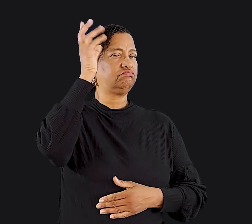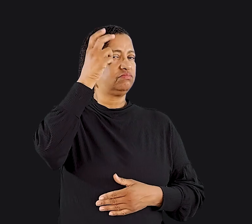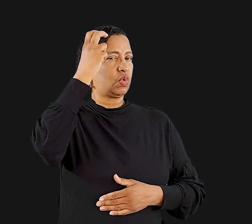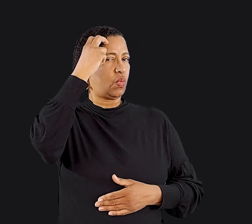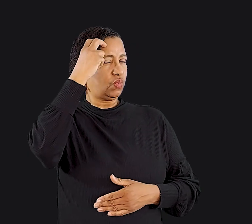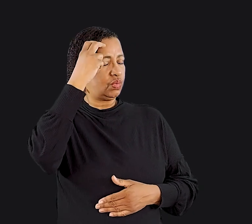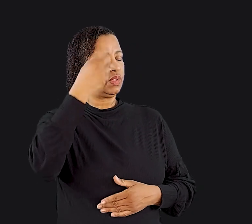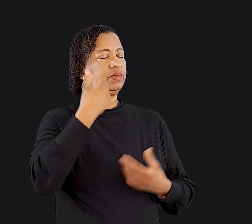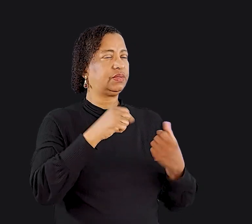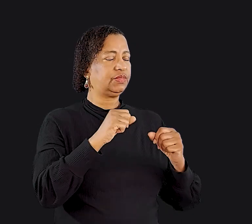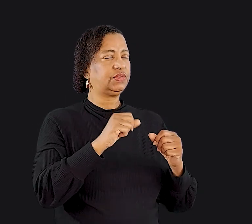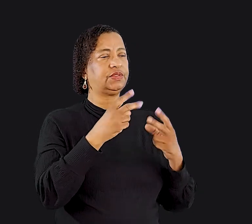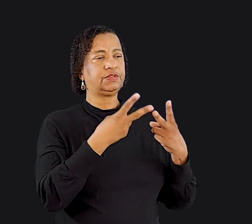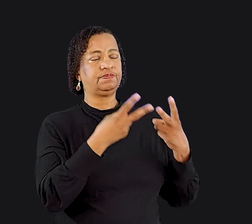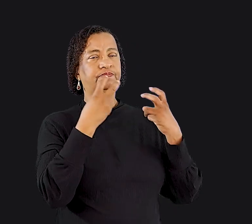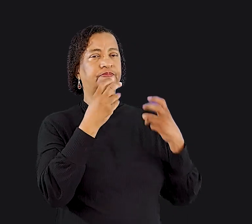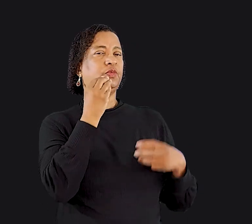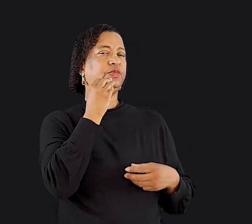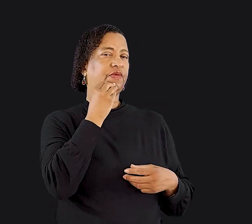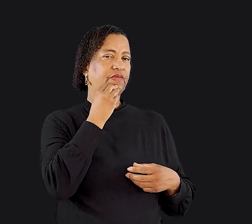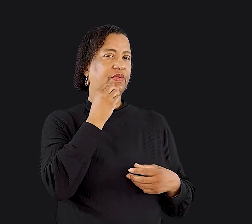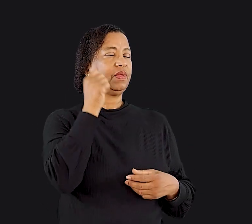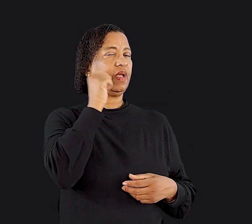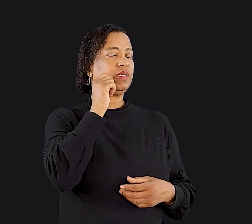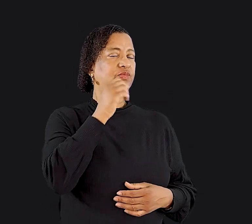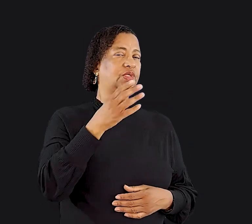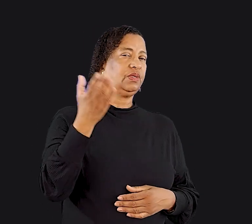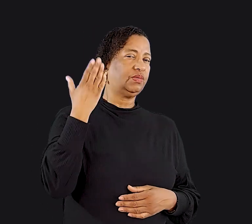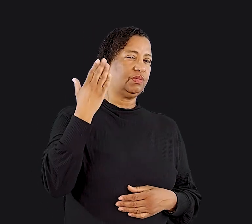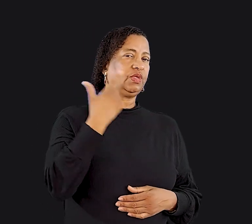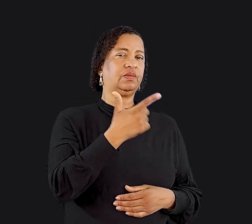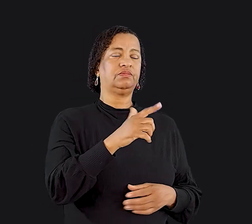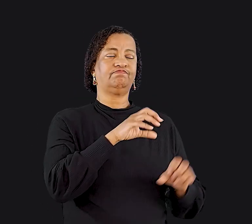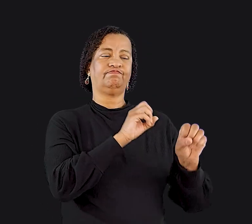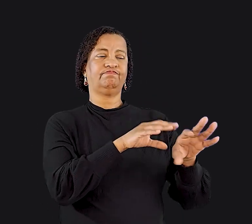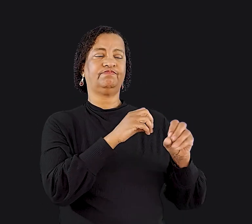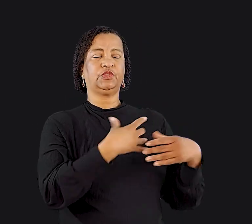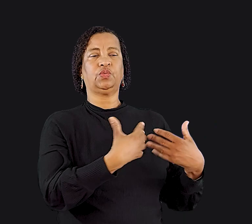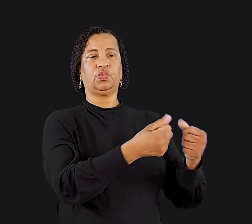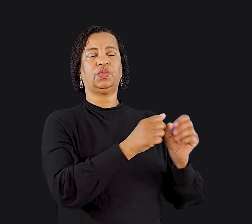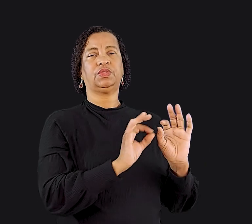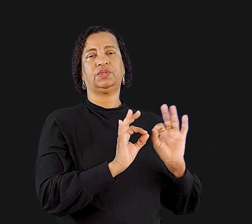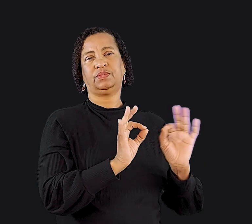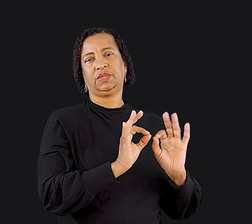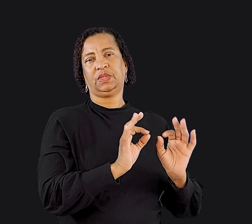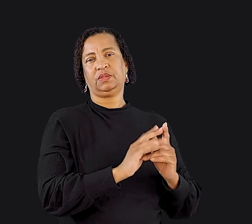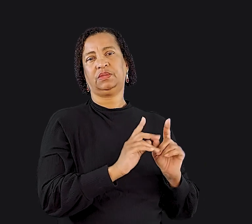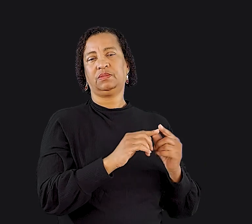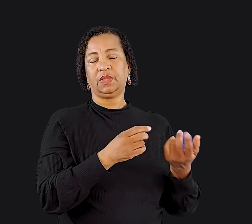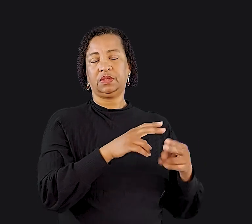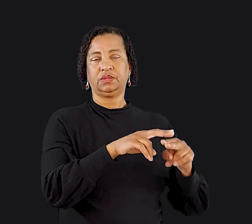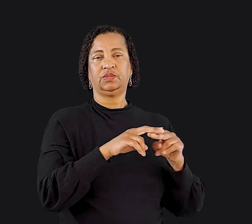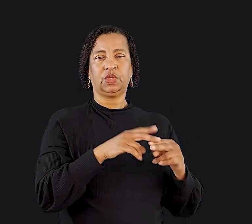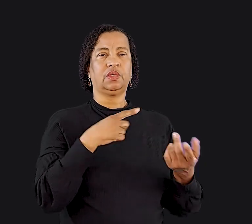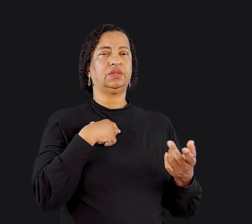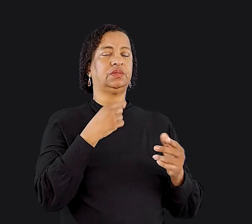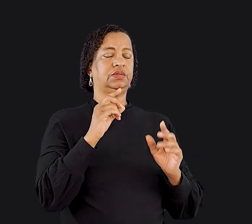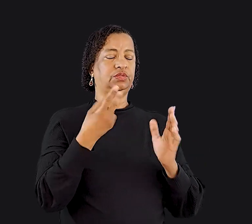ser considerados. Por exemplo, as mulheres naquela época não recebiam ensino. Mas também não é por causa desses fatores